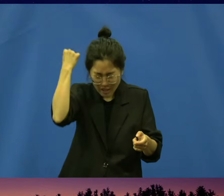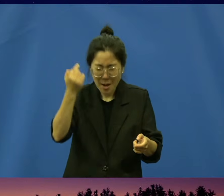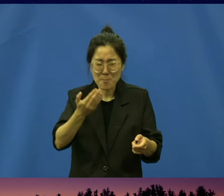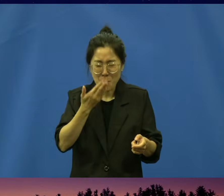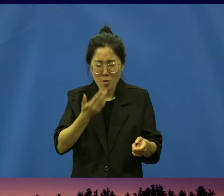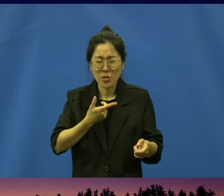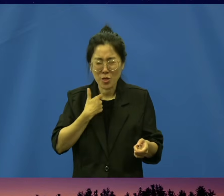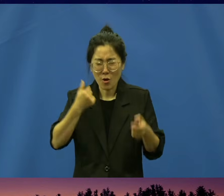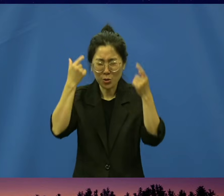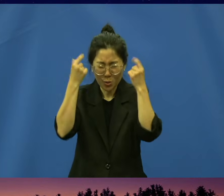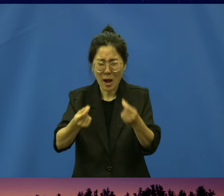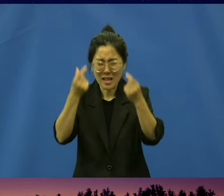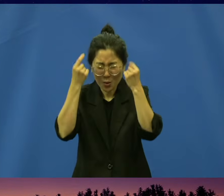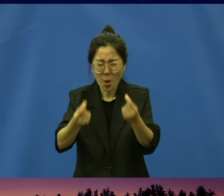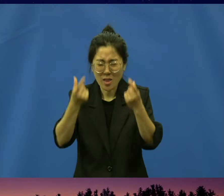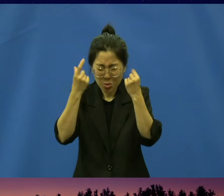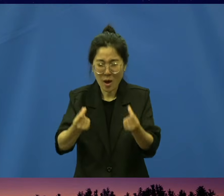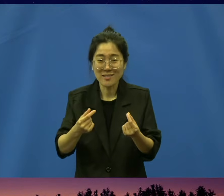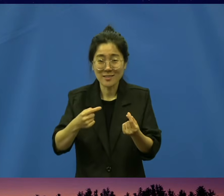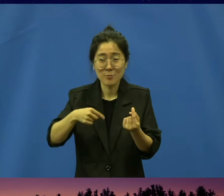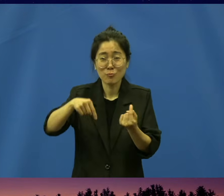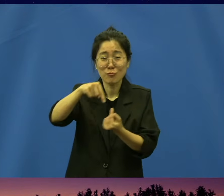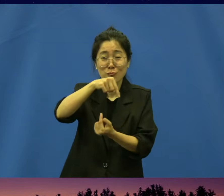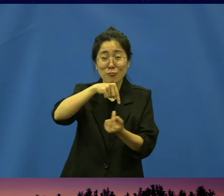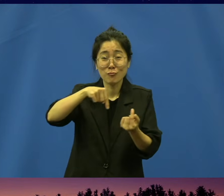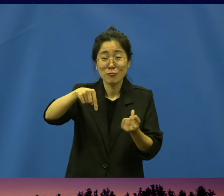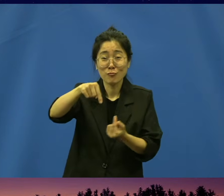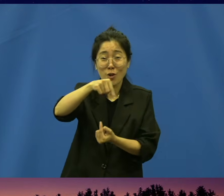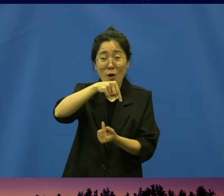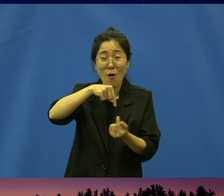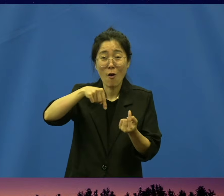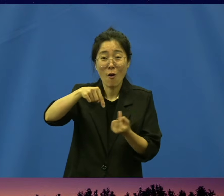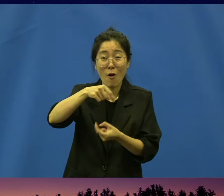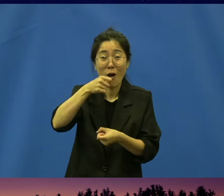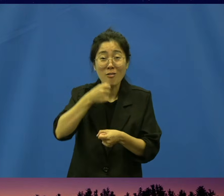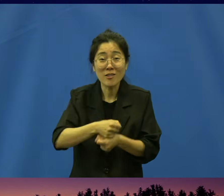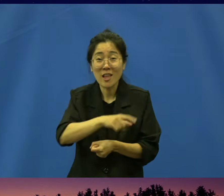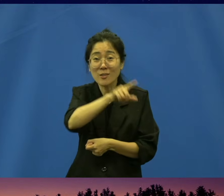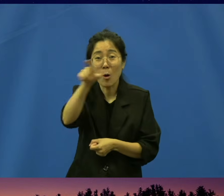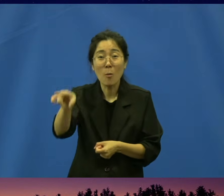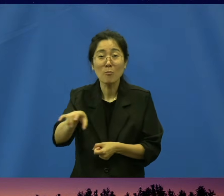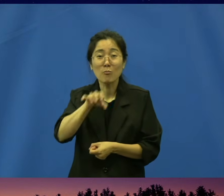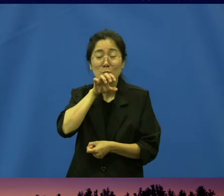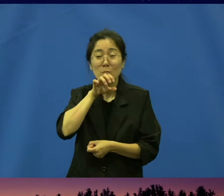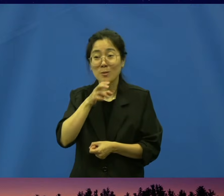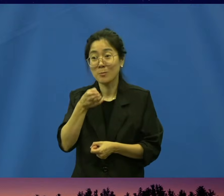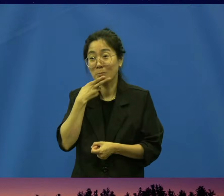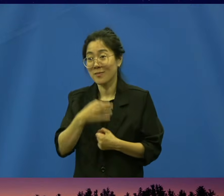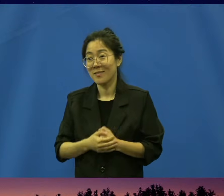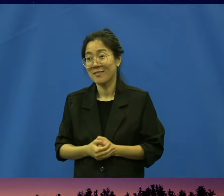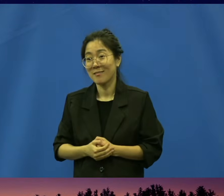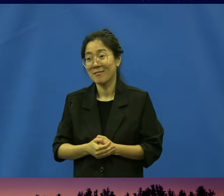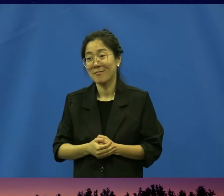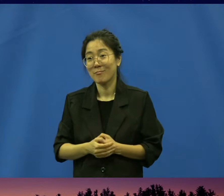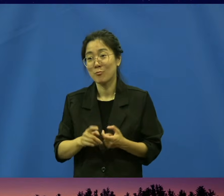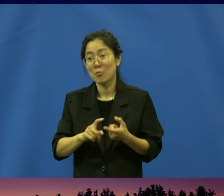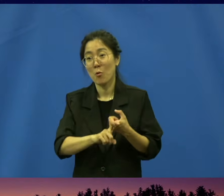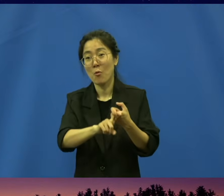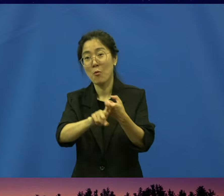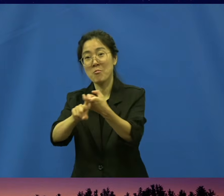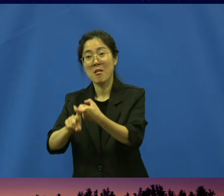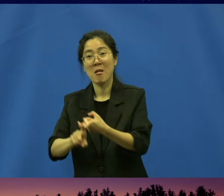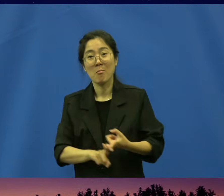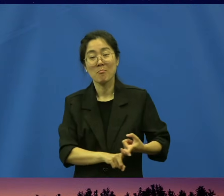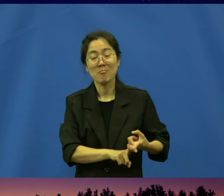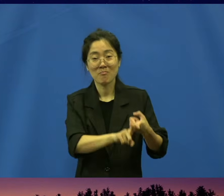그런데도 다 마음 모아서 행복하고 열심히 사는 겁니다. 2004년 11월 달에 우리가 몬테니그로에 드라이덕을 했어요. 드라이덕이라는